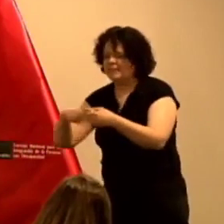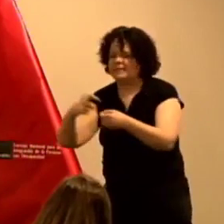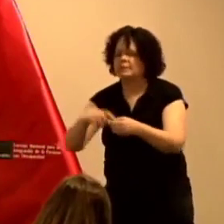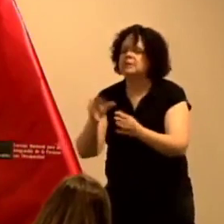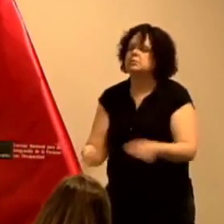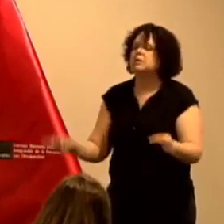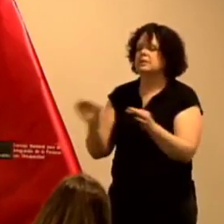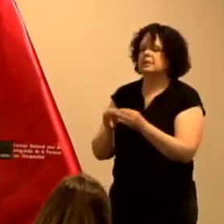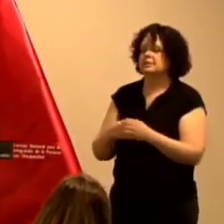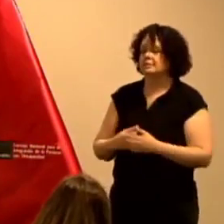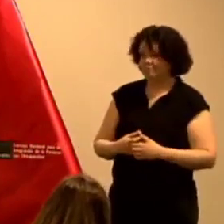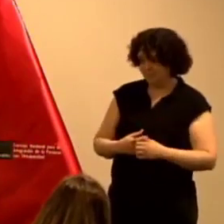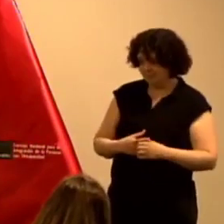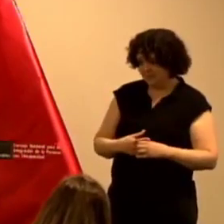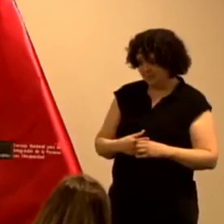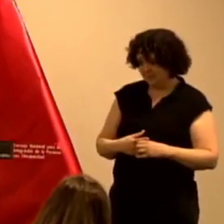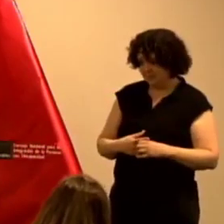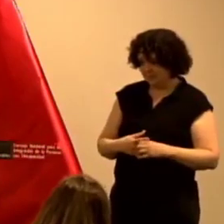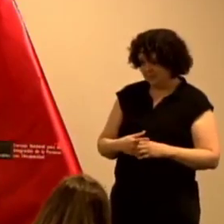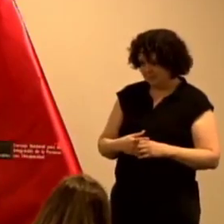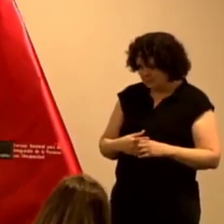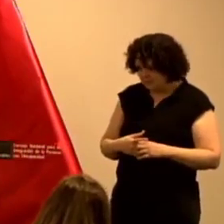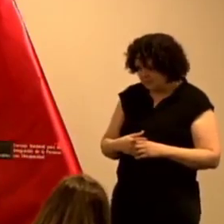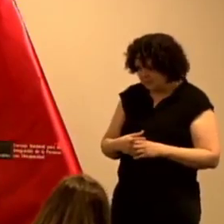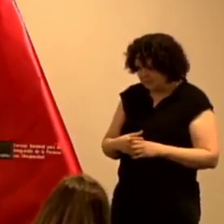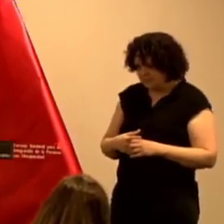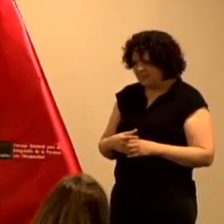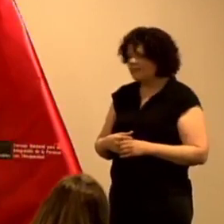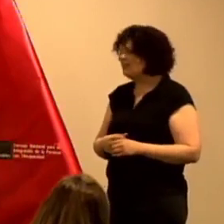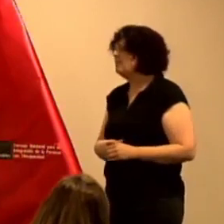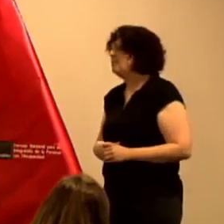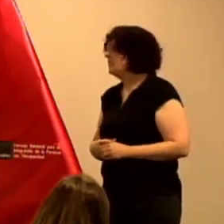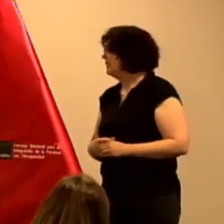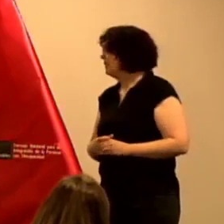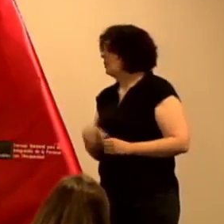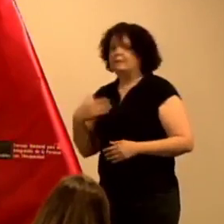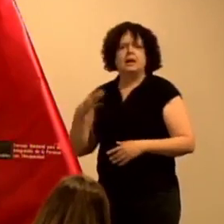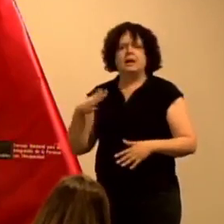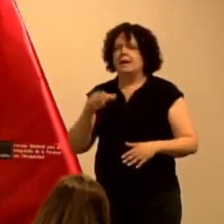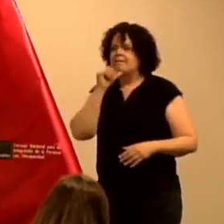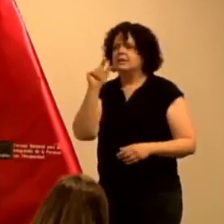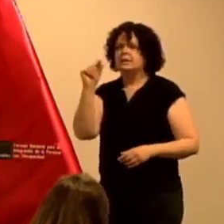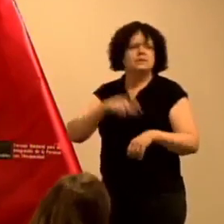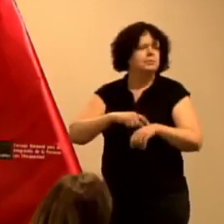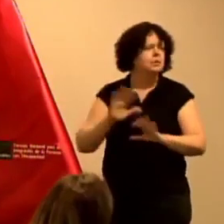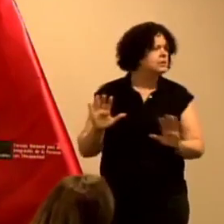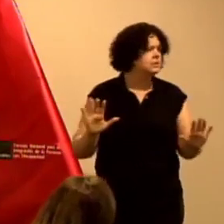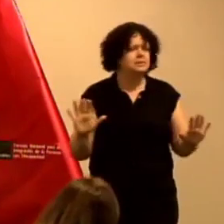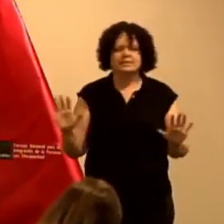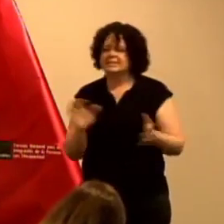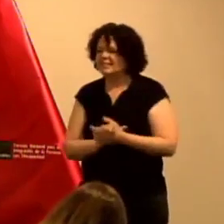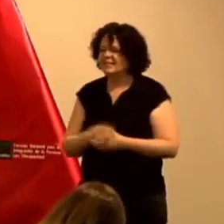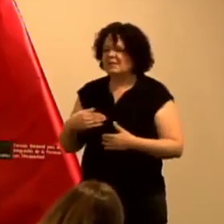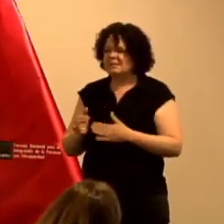lo que es el enfoque de necesidades y el enfoque de derechos, pero esto creo que nos puede orientar. Estoy con tarjeta roja. Nos